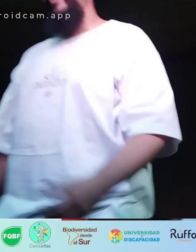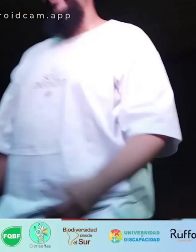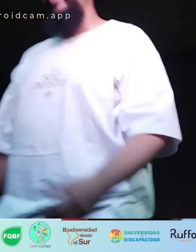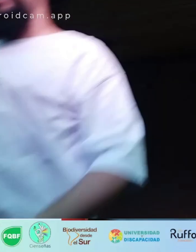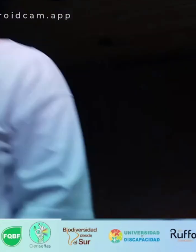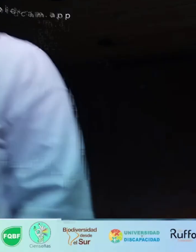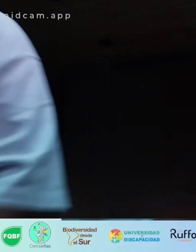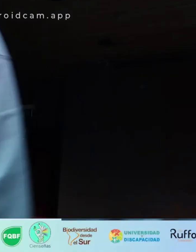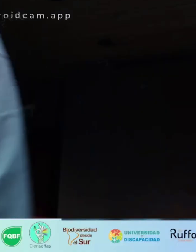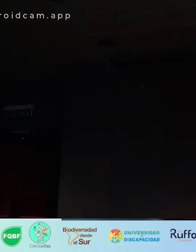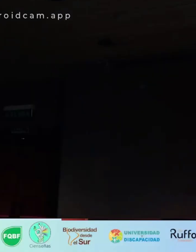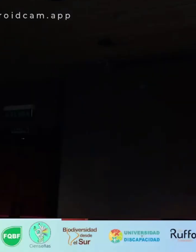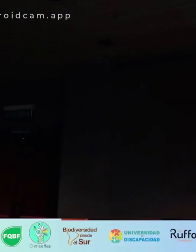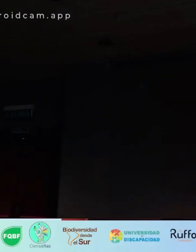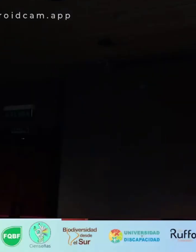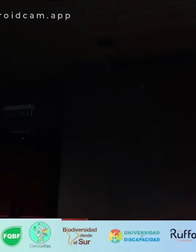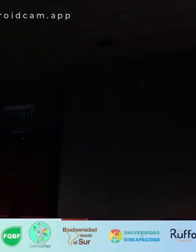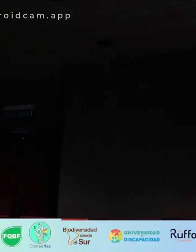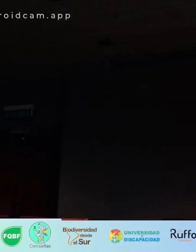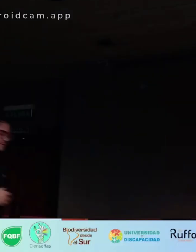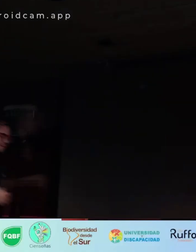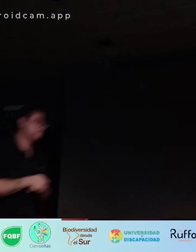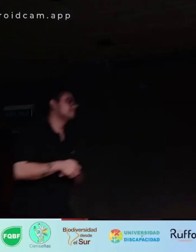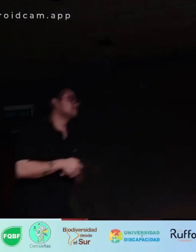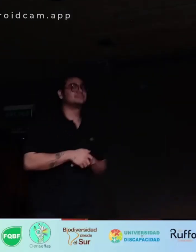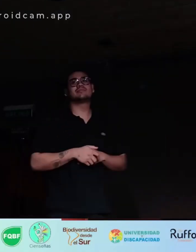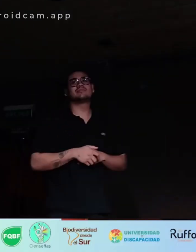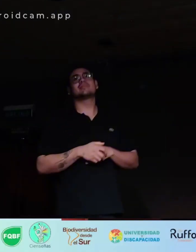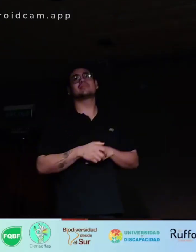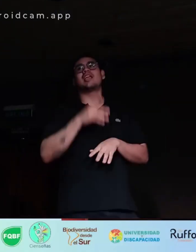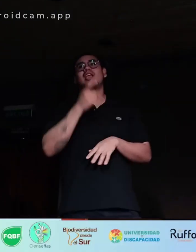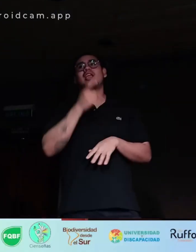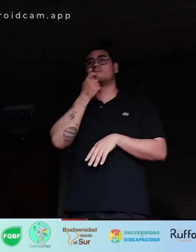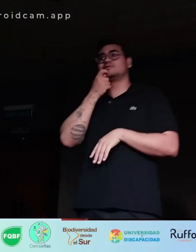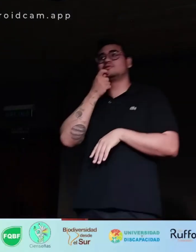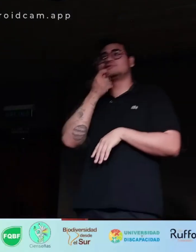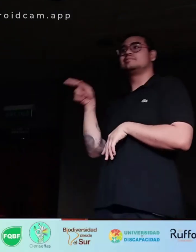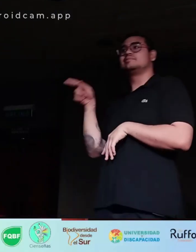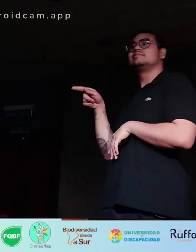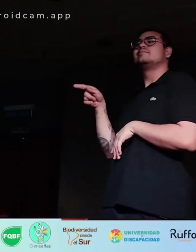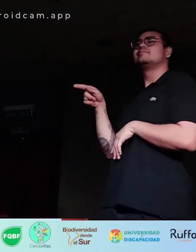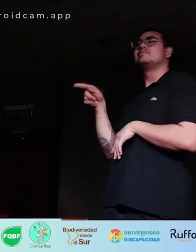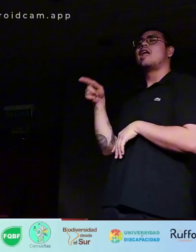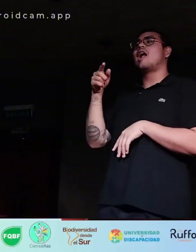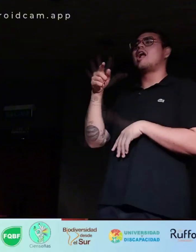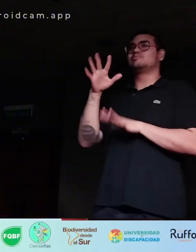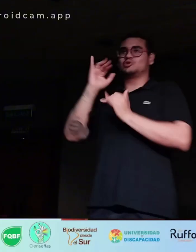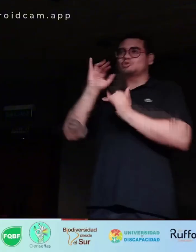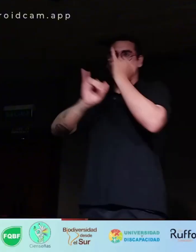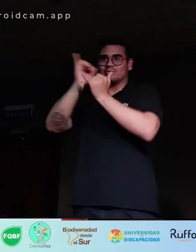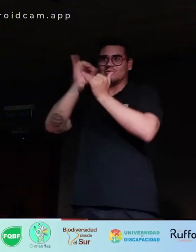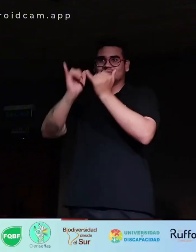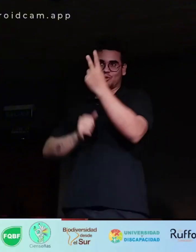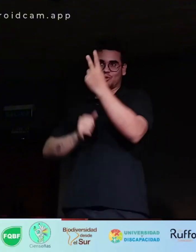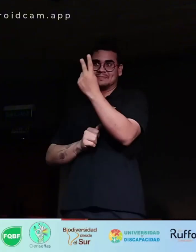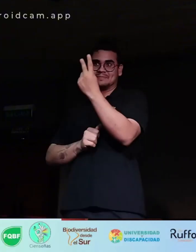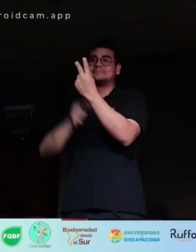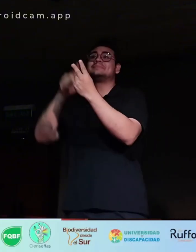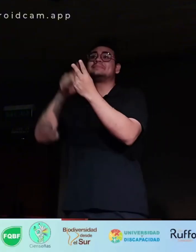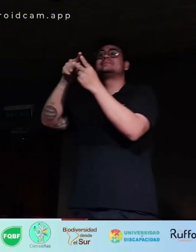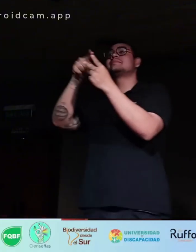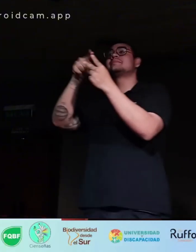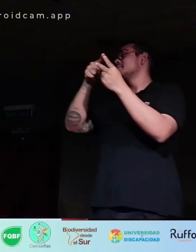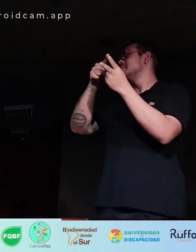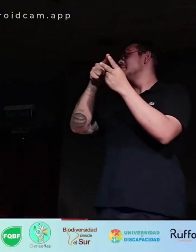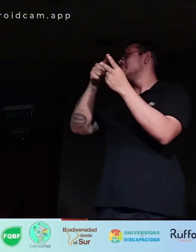me contá. En este caso, por lo que estuve investigando, voy a contar dos cosas. Primero, como bien dije,